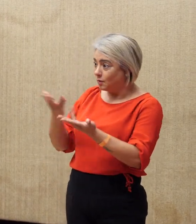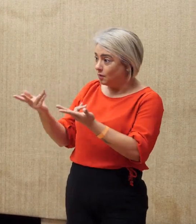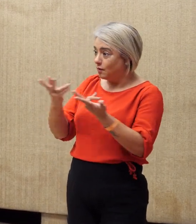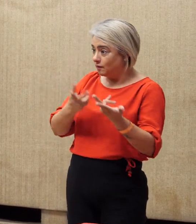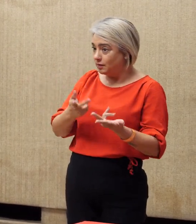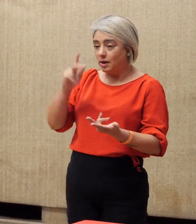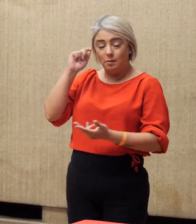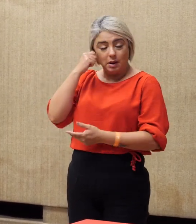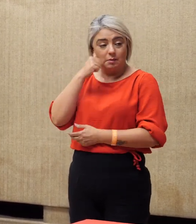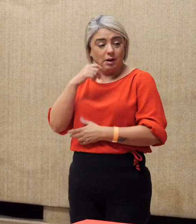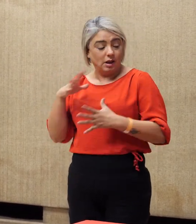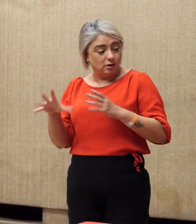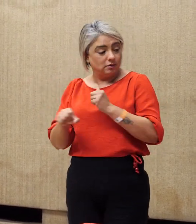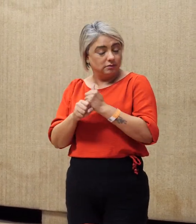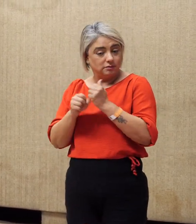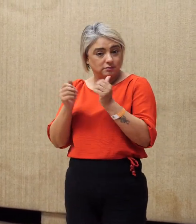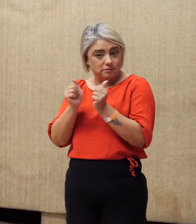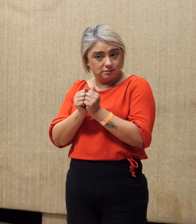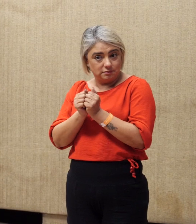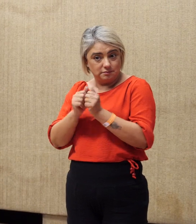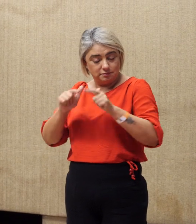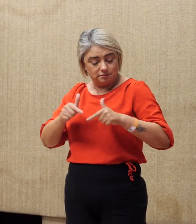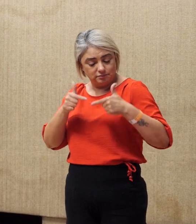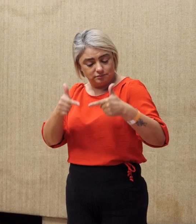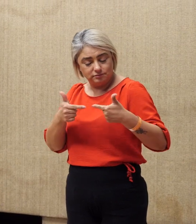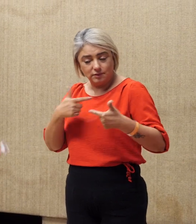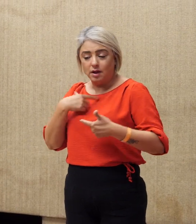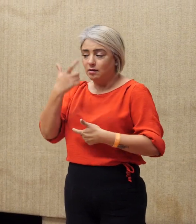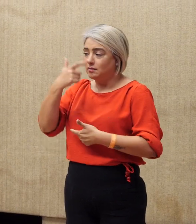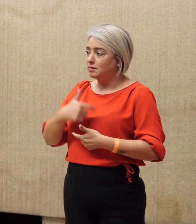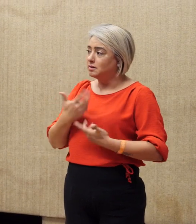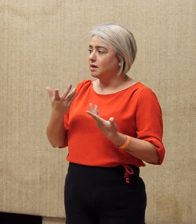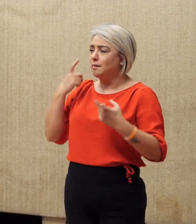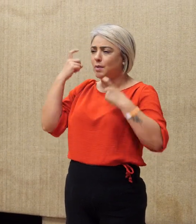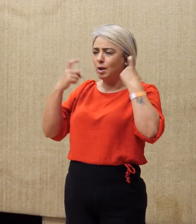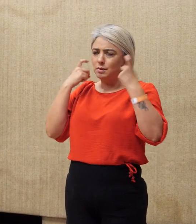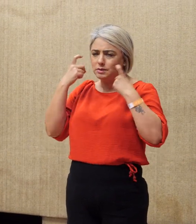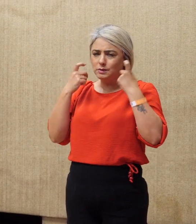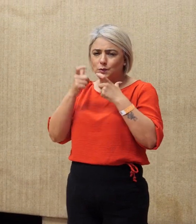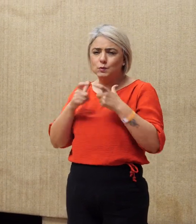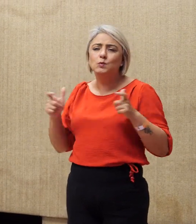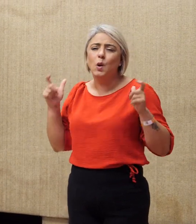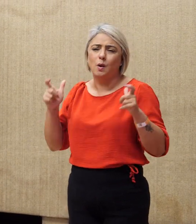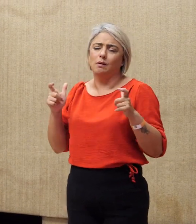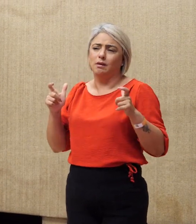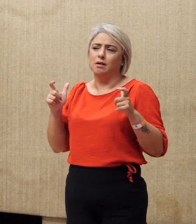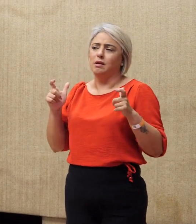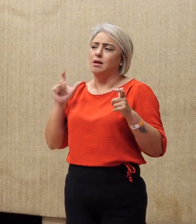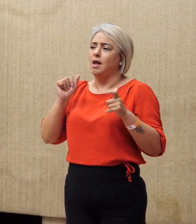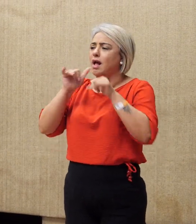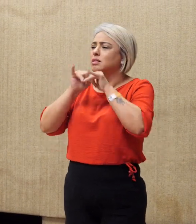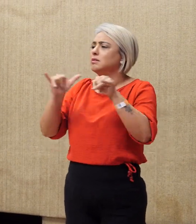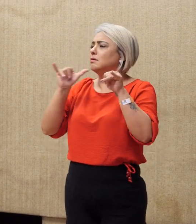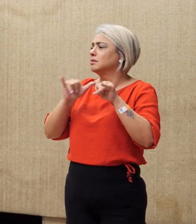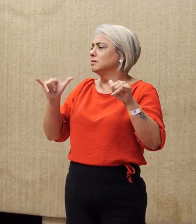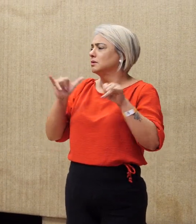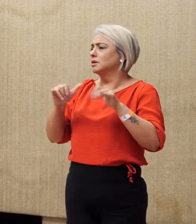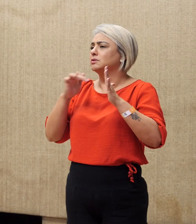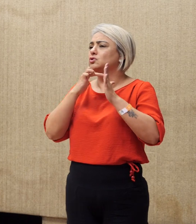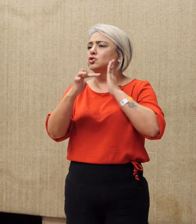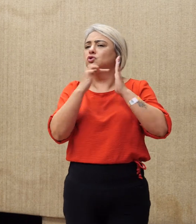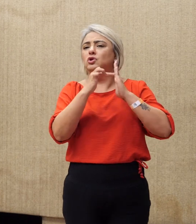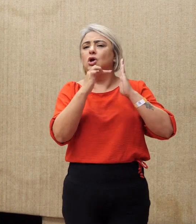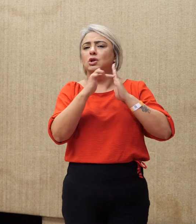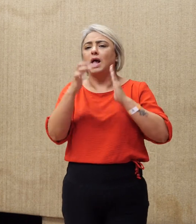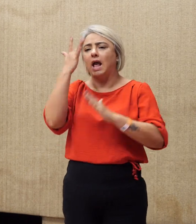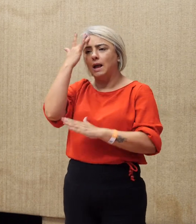pretas que queiram somar nessa luta. Bom, o que eu venho aqui trazer uma preocupação muito grande é que está anunciado um genocídio no